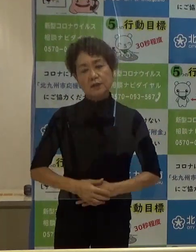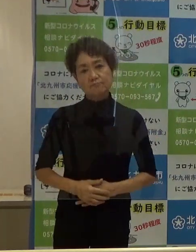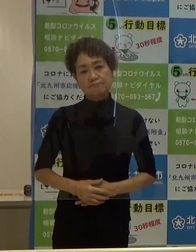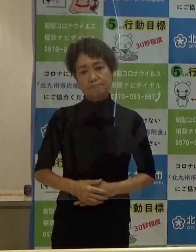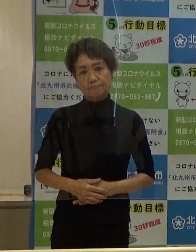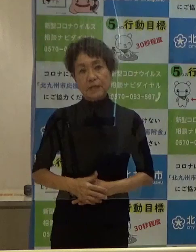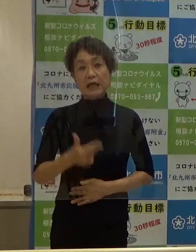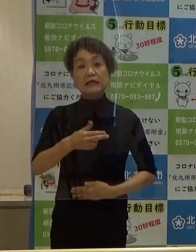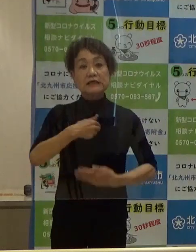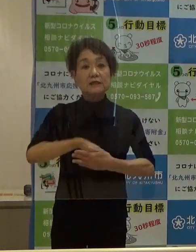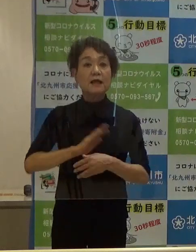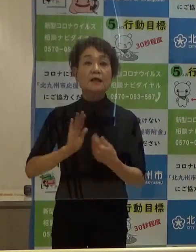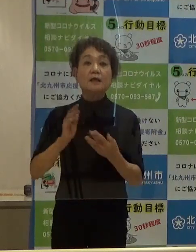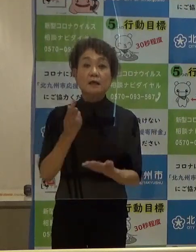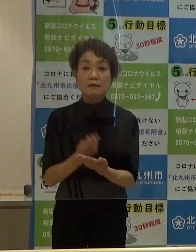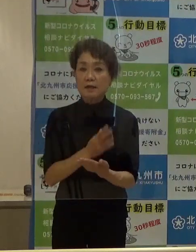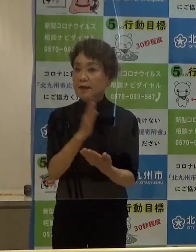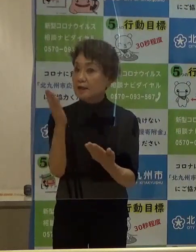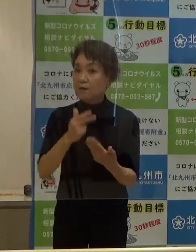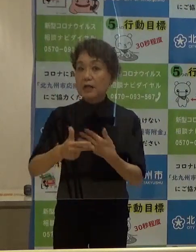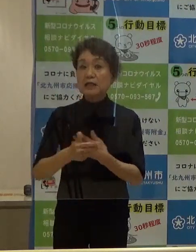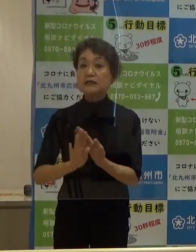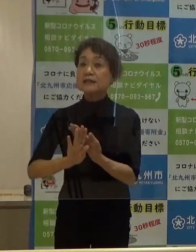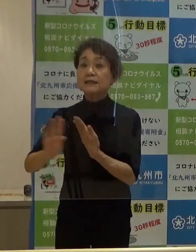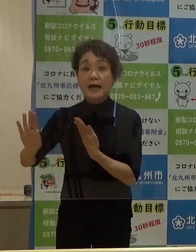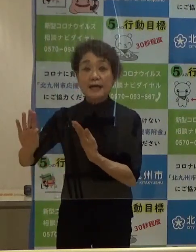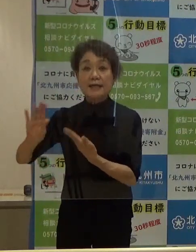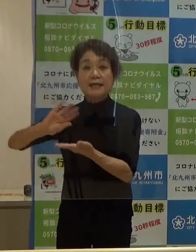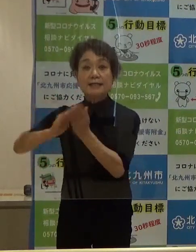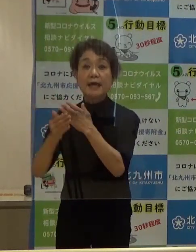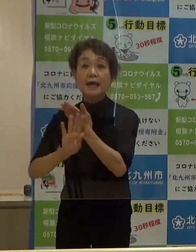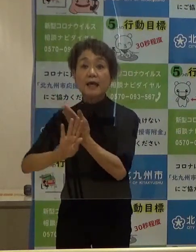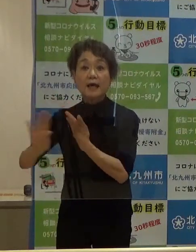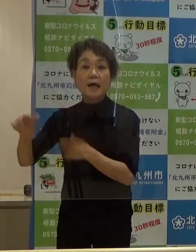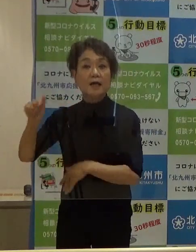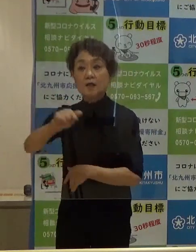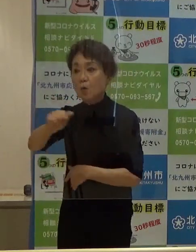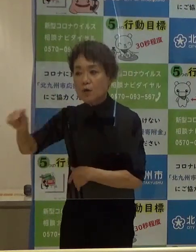のみならず、市外、県外におきましても、